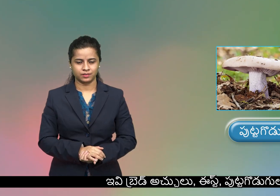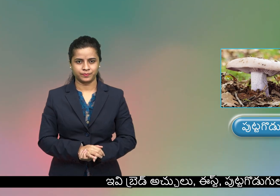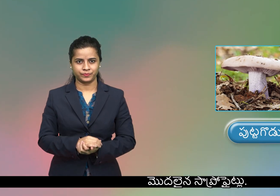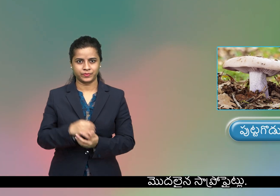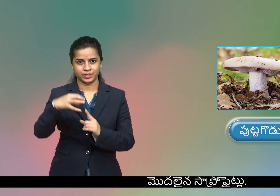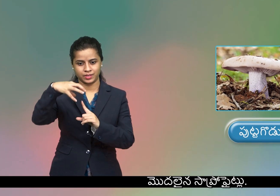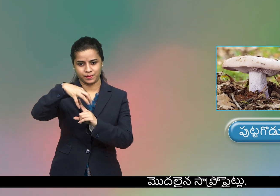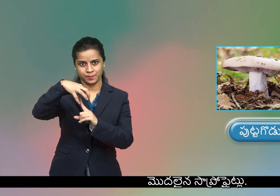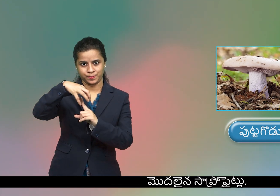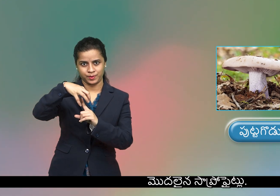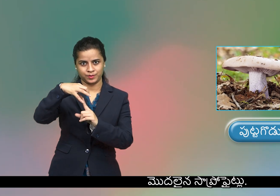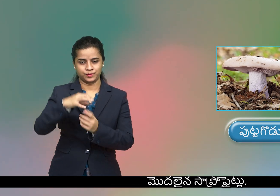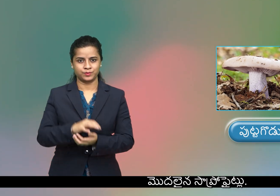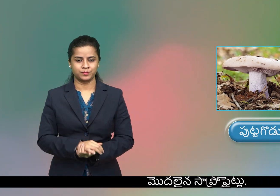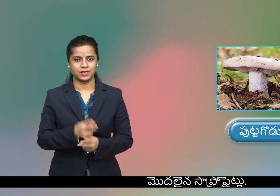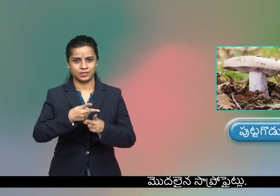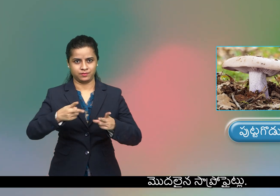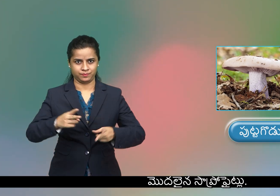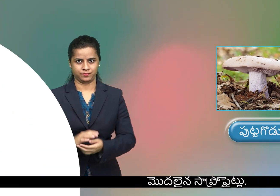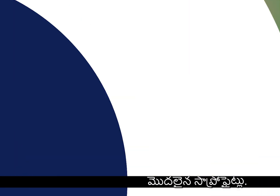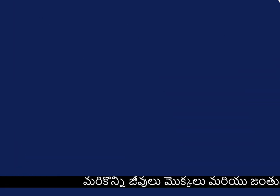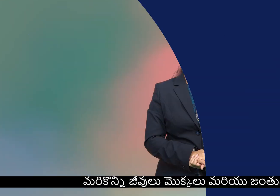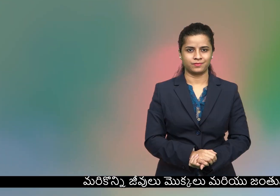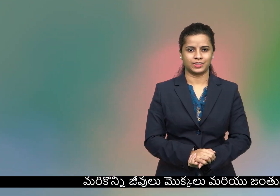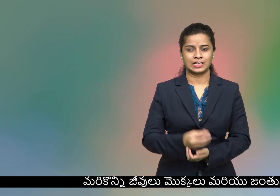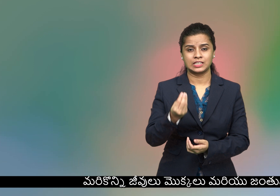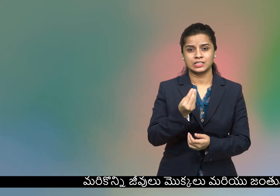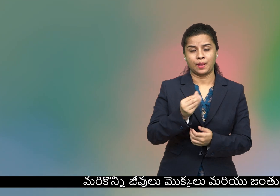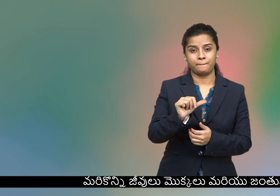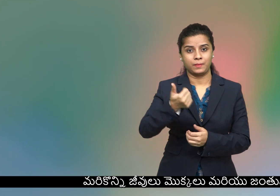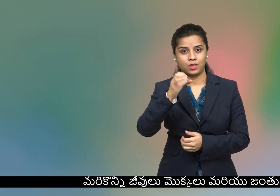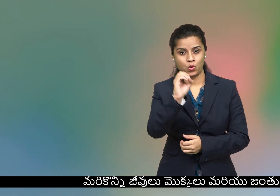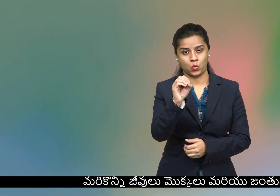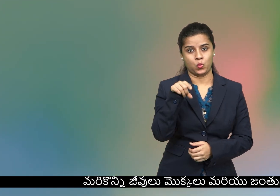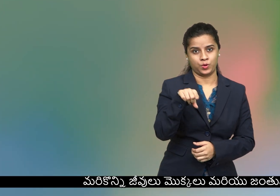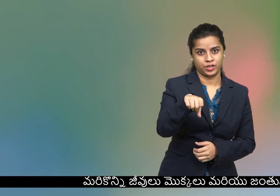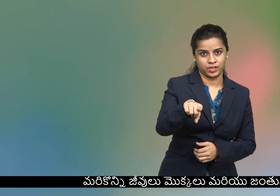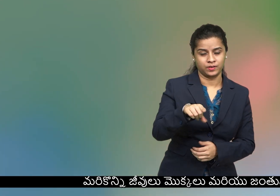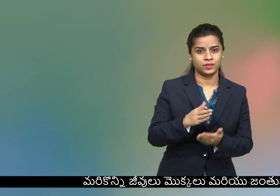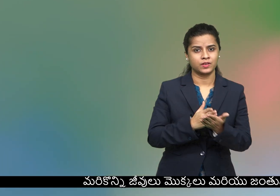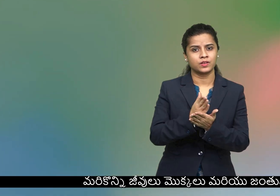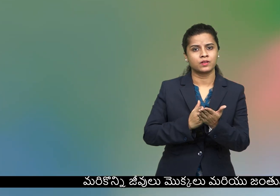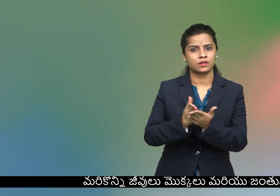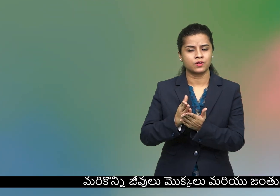పుట్టగొడుగులు మొదలైన సోఫ్రోఫైట్లు. మరికొన్ని జీవులు మొక్కలు మరియు జంతువులను